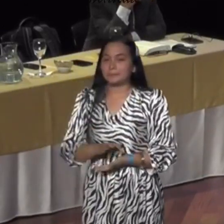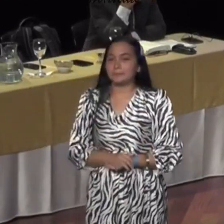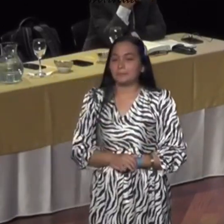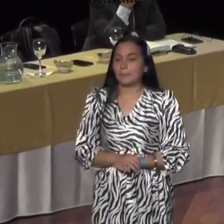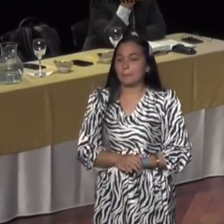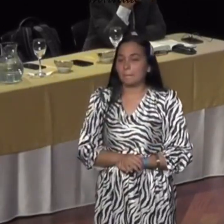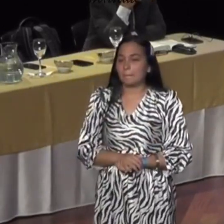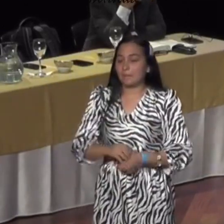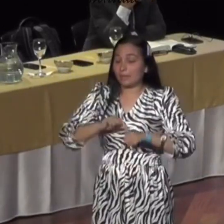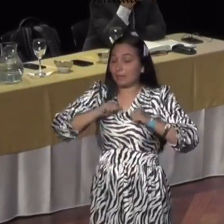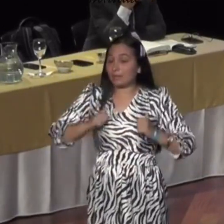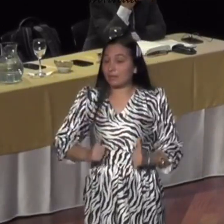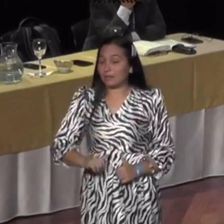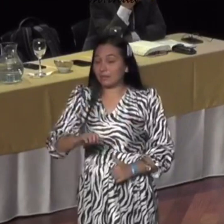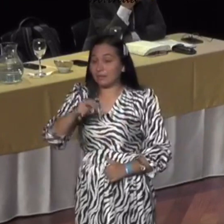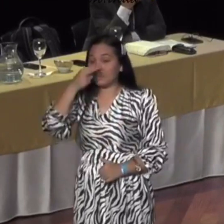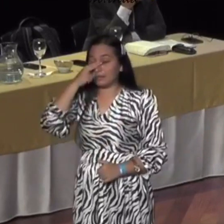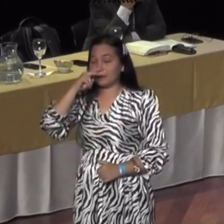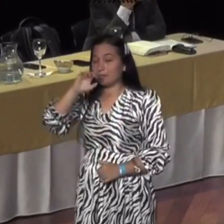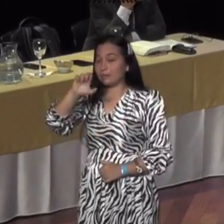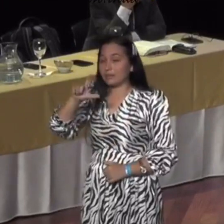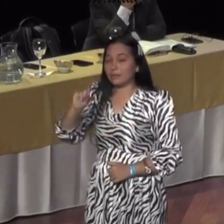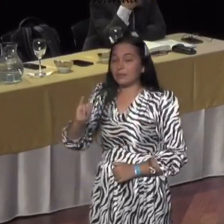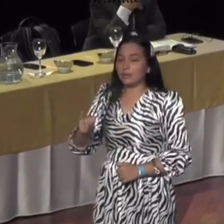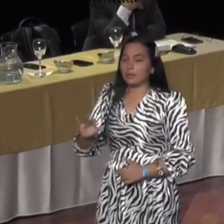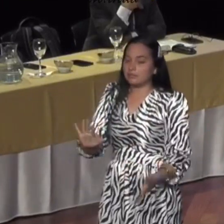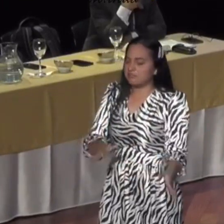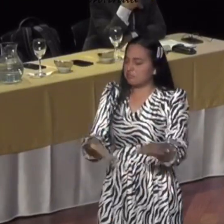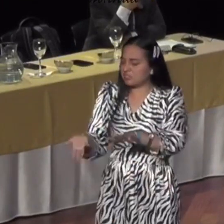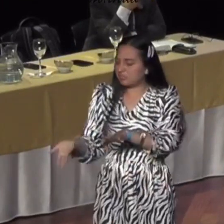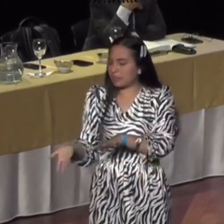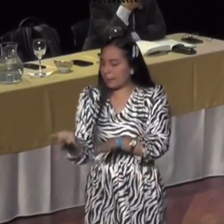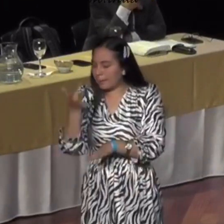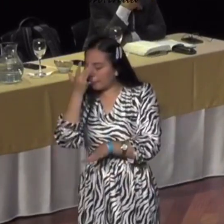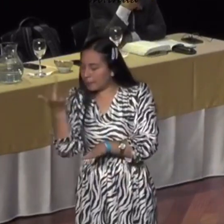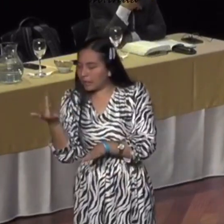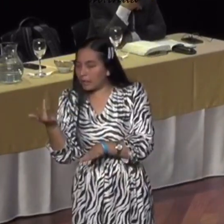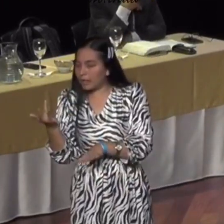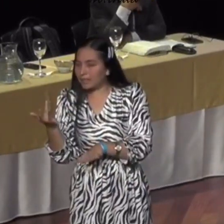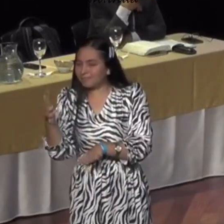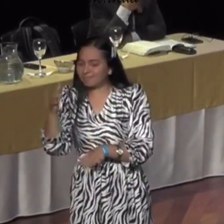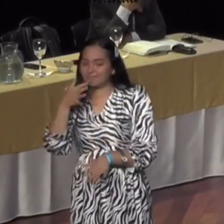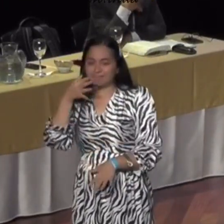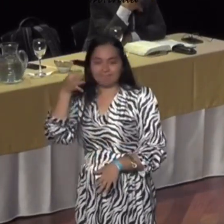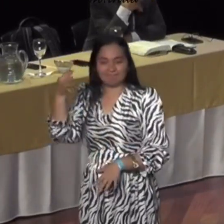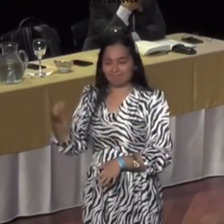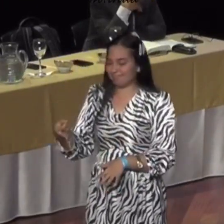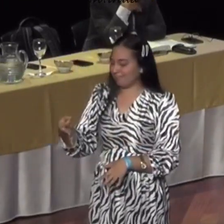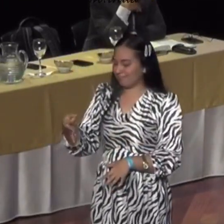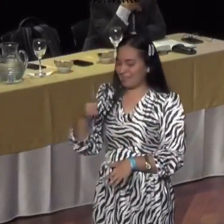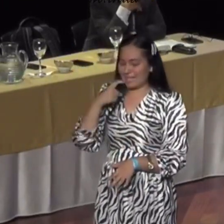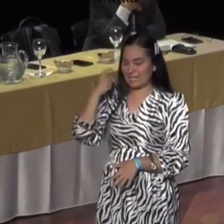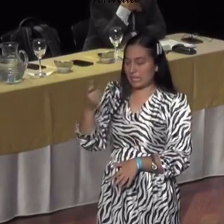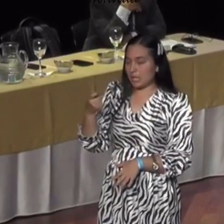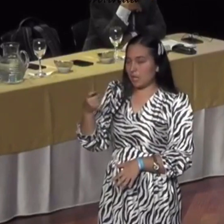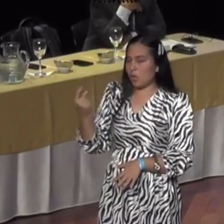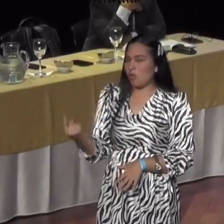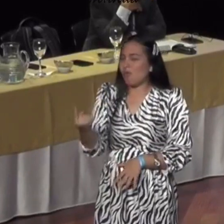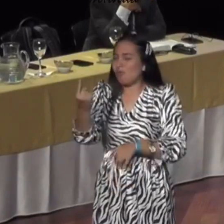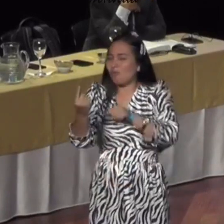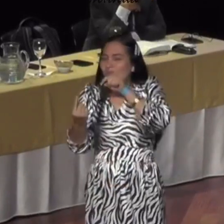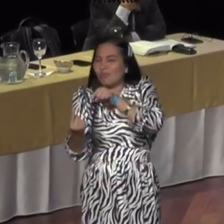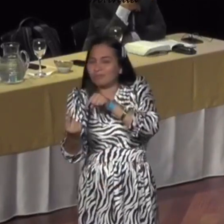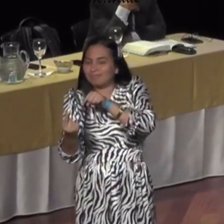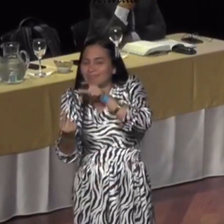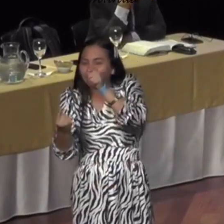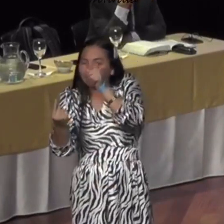Los hijos de Eli murieron por ser inmorales. Pero había un jovencito solo en el templo. Había un jovencito cerca